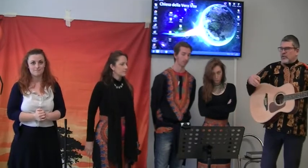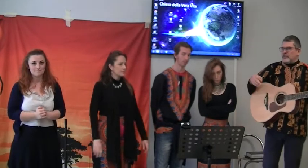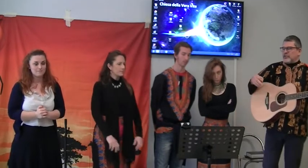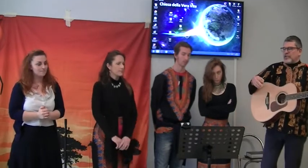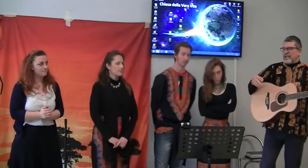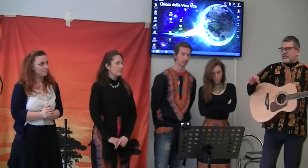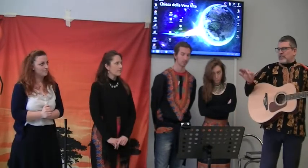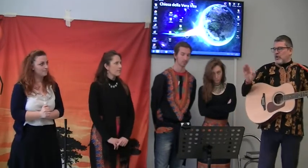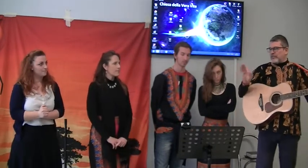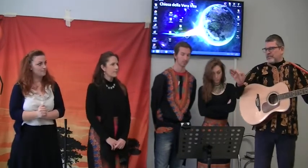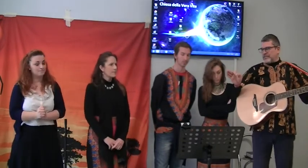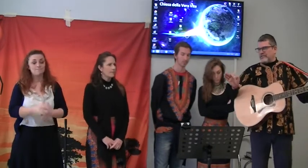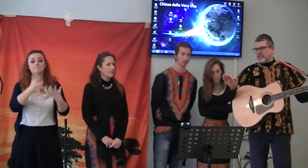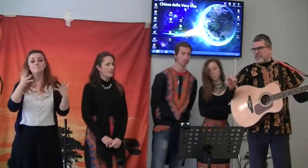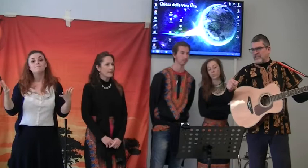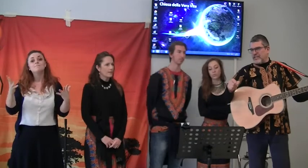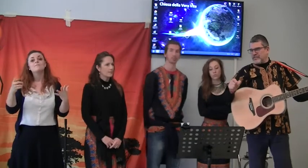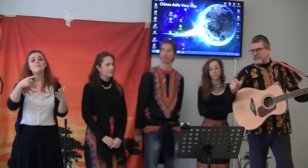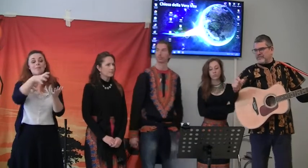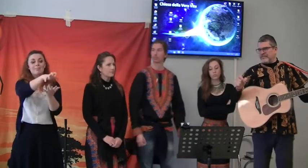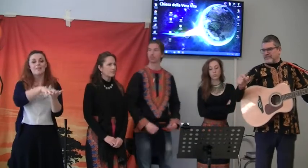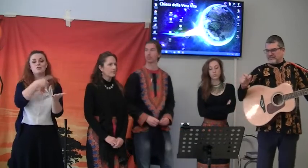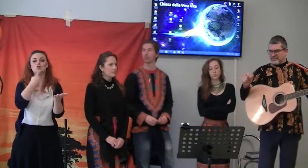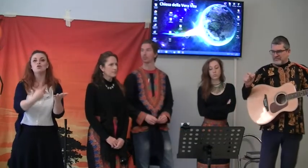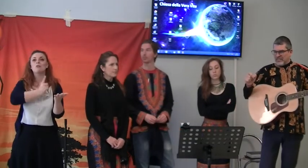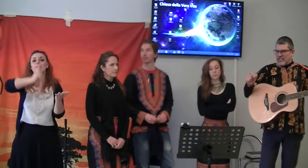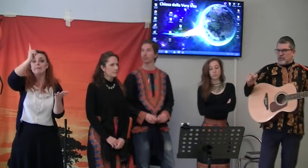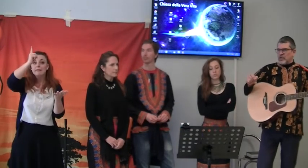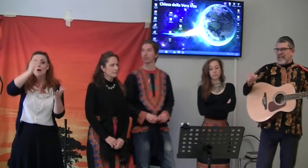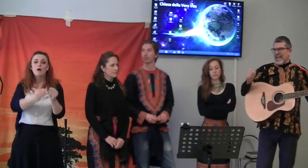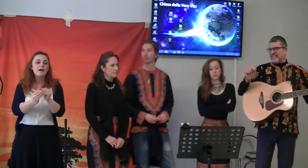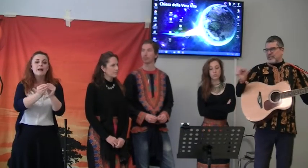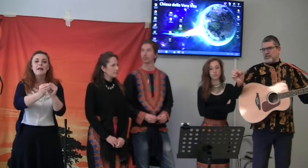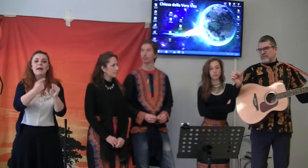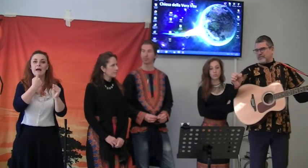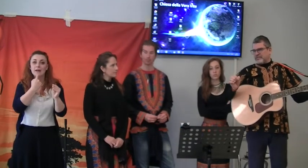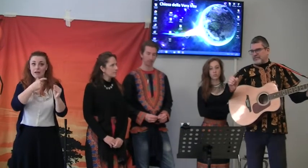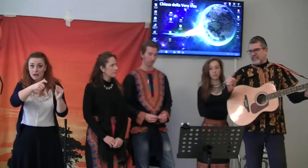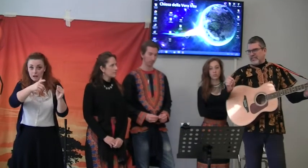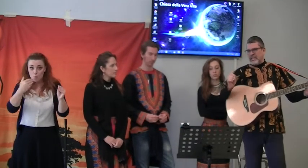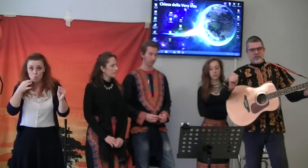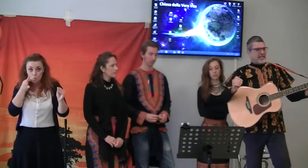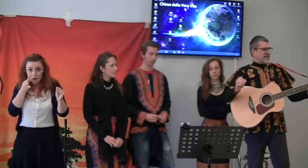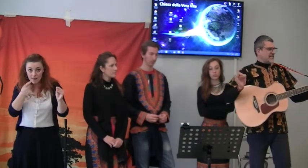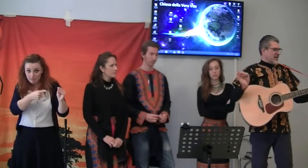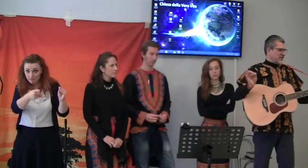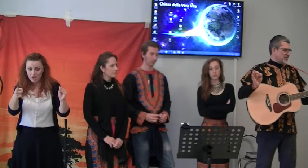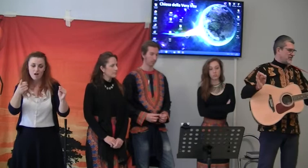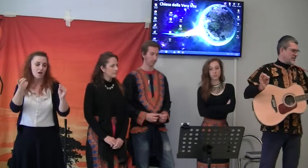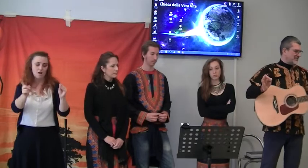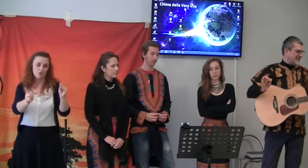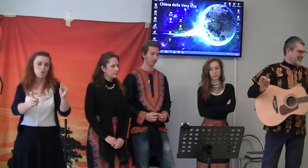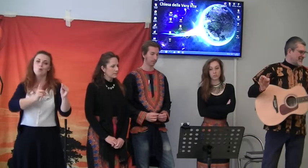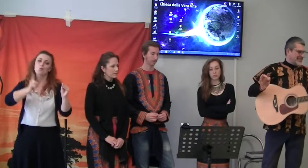Lui non è un Dio creato dagli uomini, dice il testo. Lui è Dio e lo sarà in eterno.